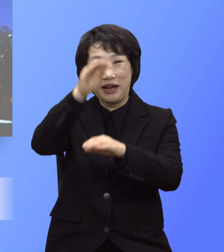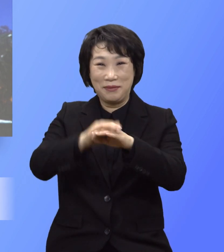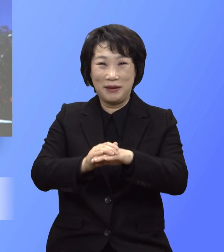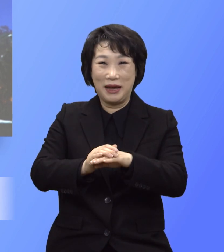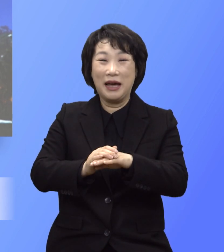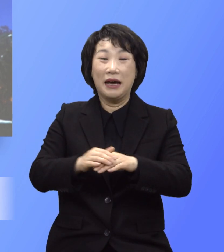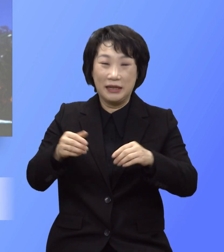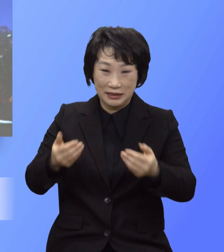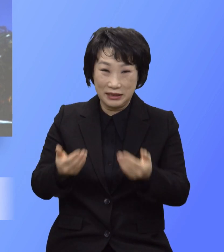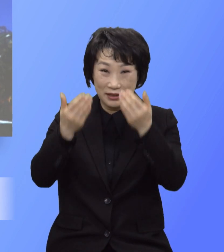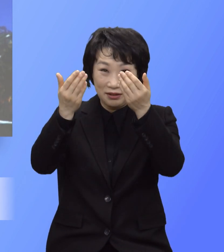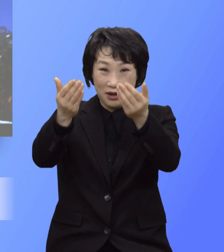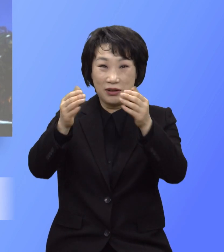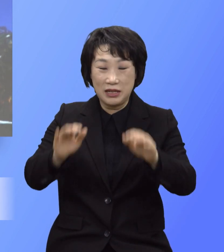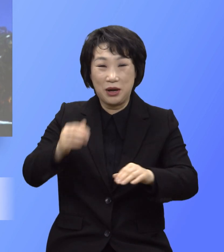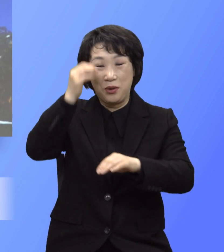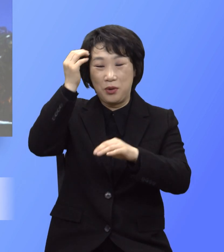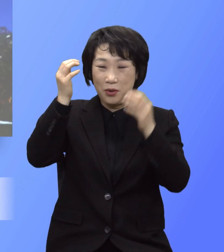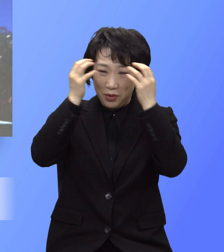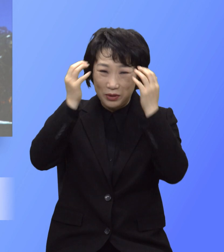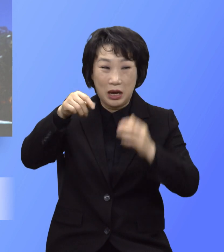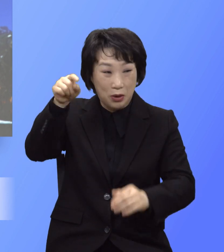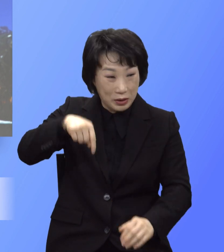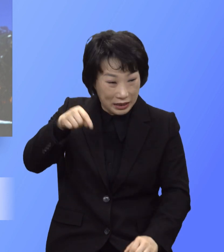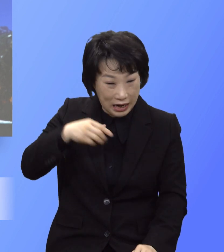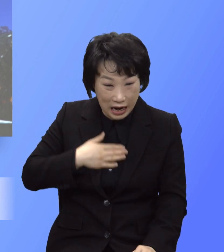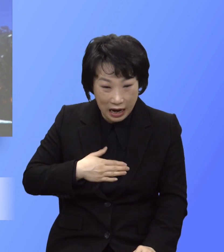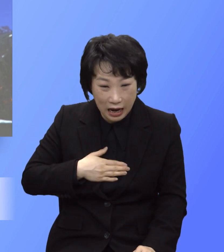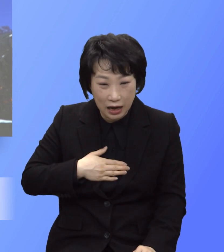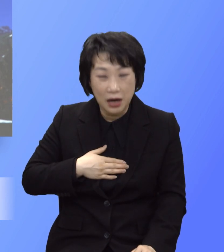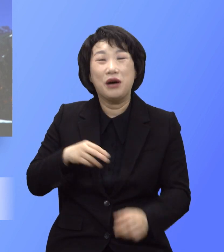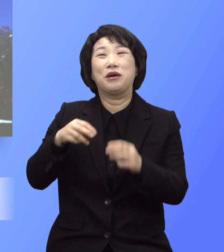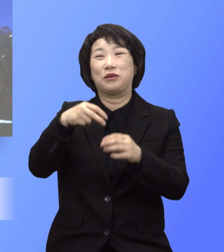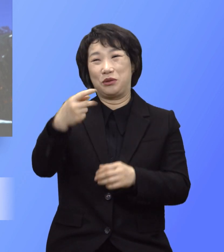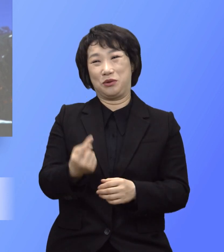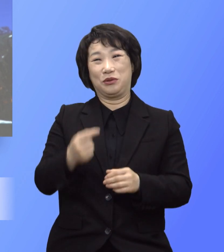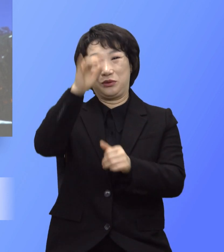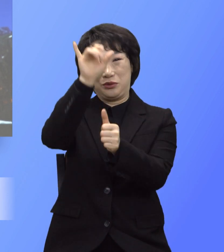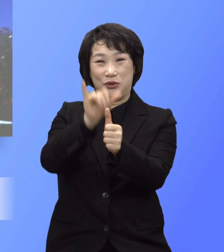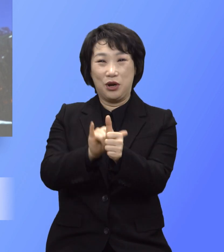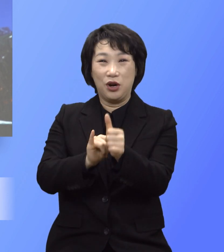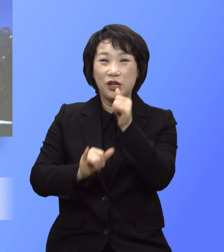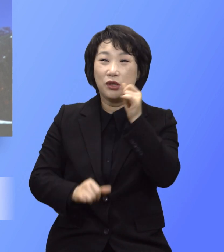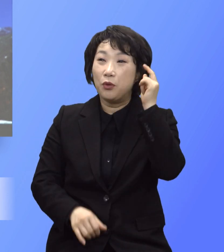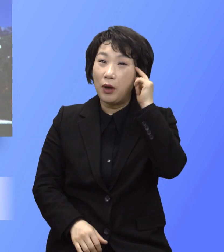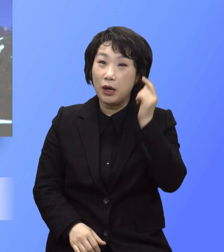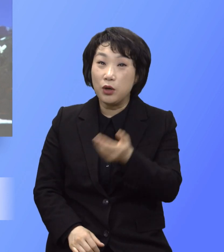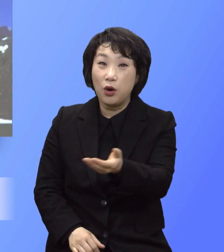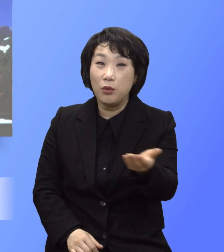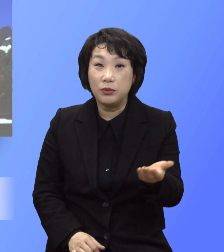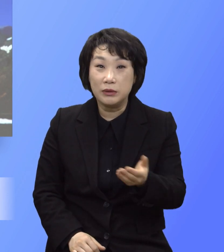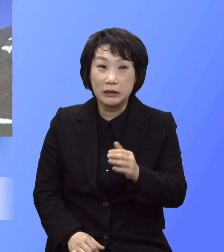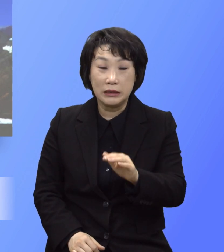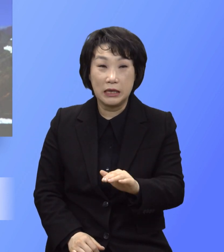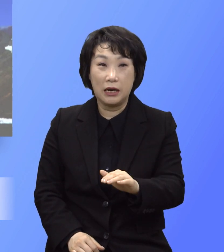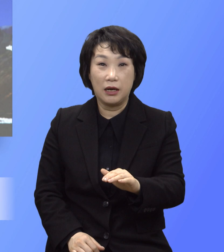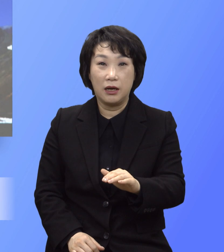드리고 고난이 오는 걸 많이 알면서도 충성하고 그 왜